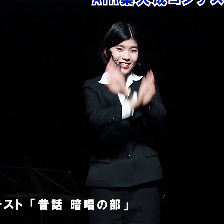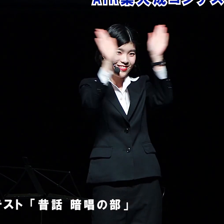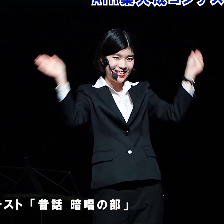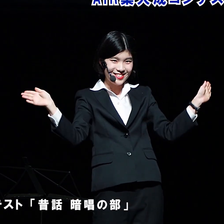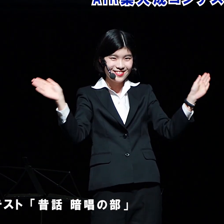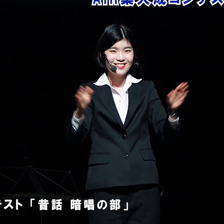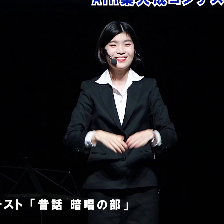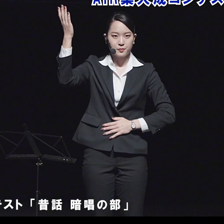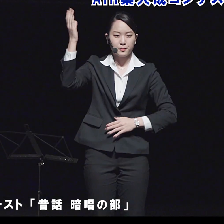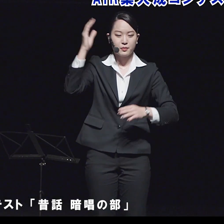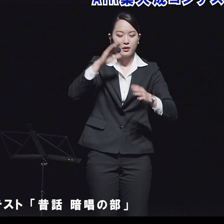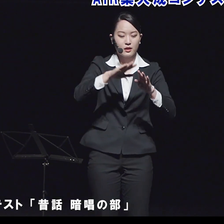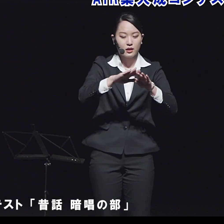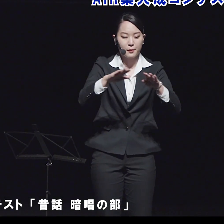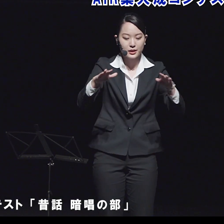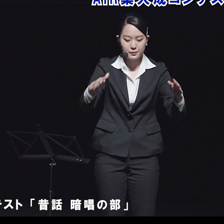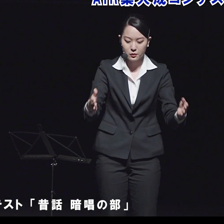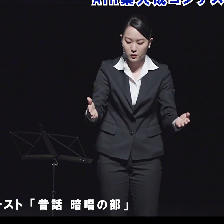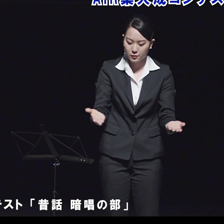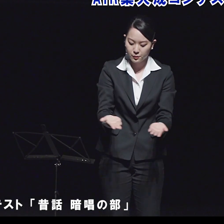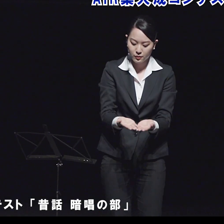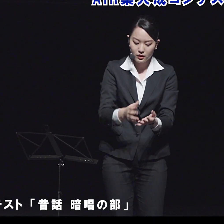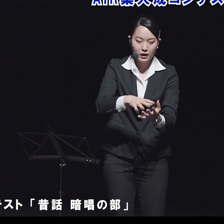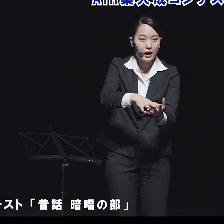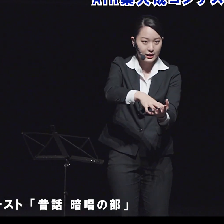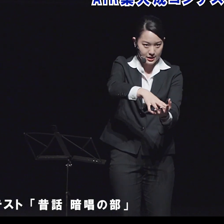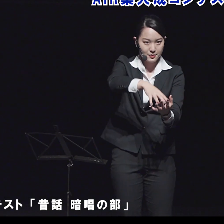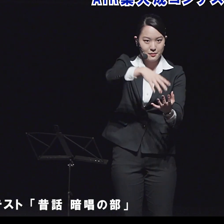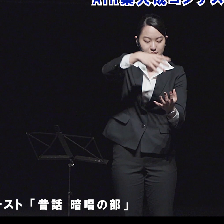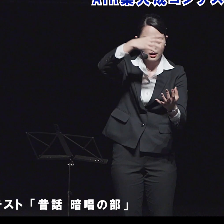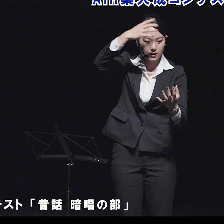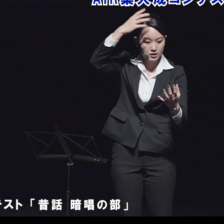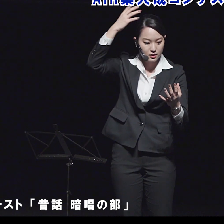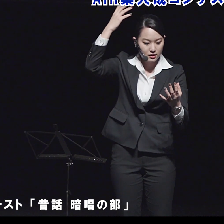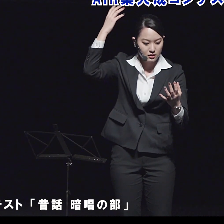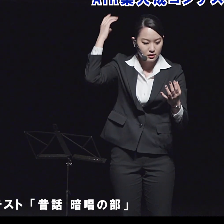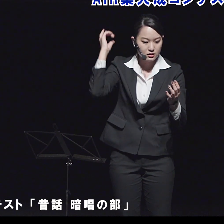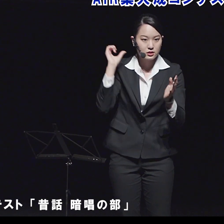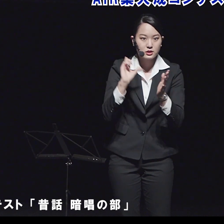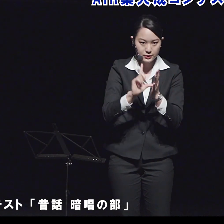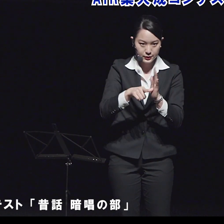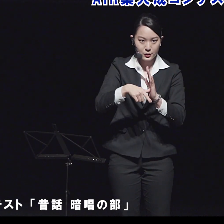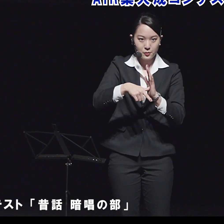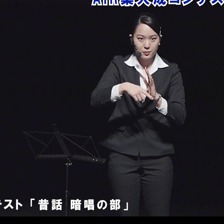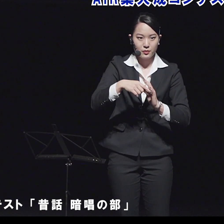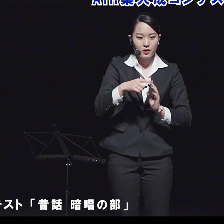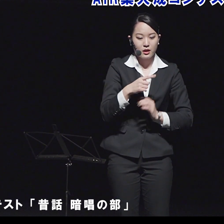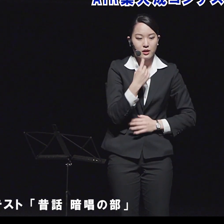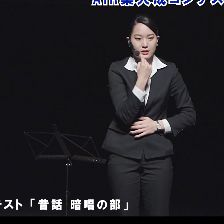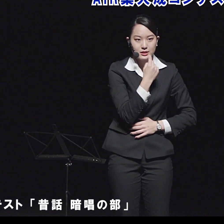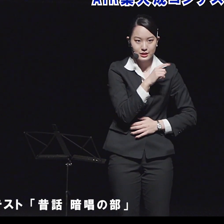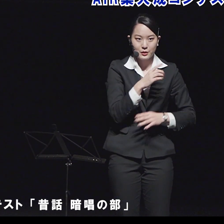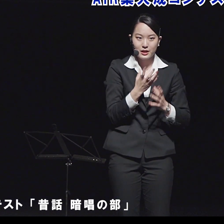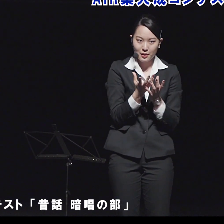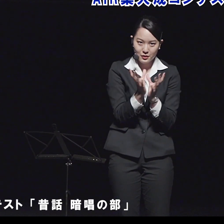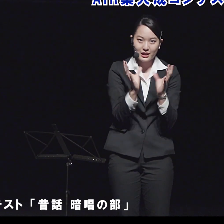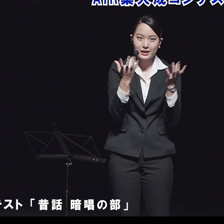ったのです。 浜手箱を開けてしまいました。すると、白い煙が立